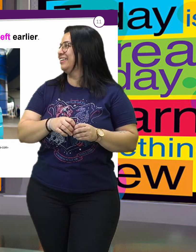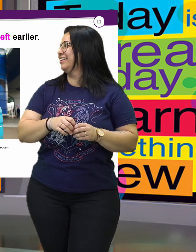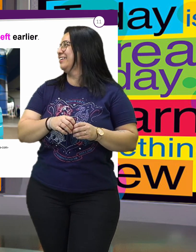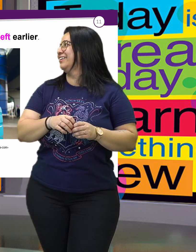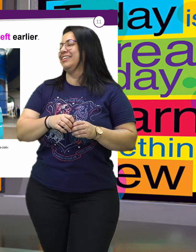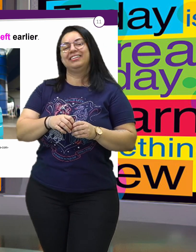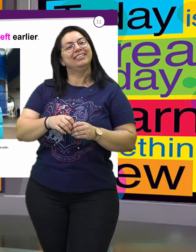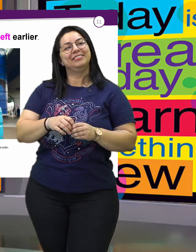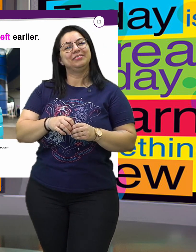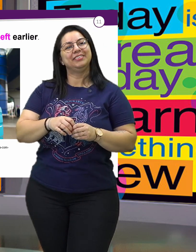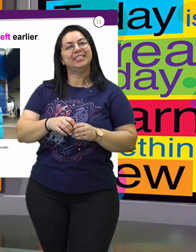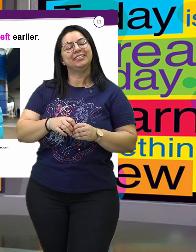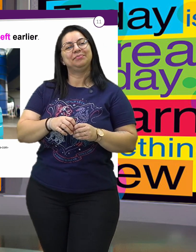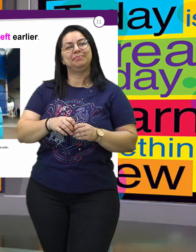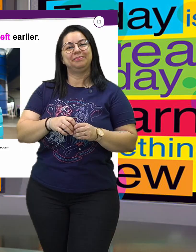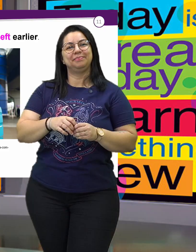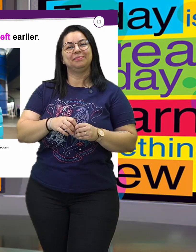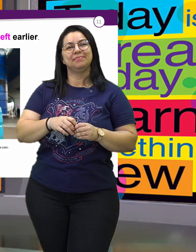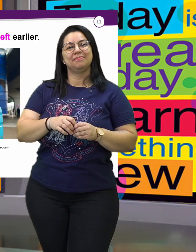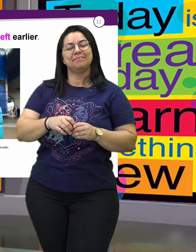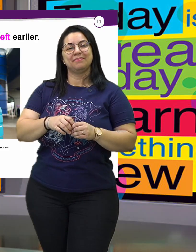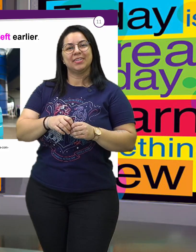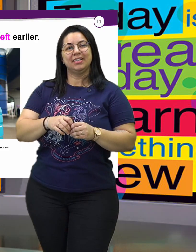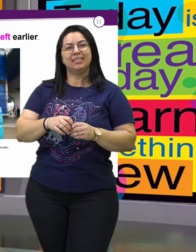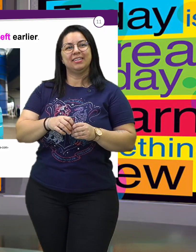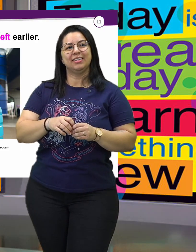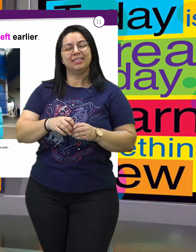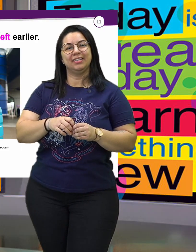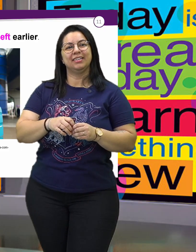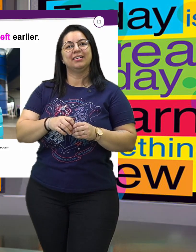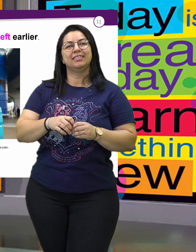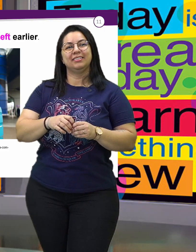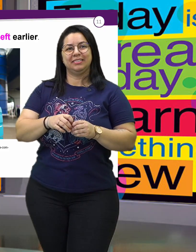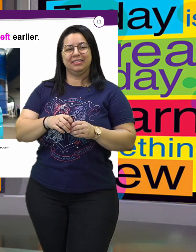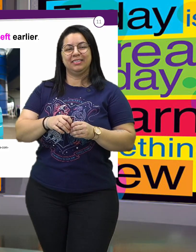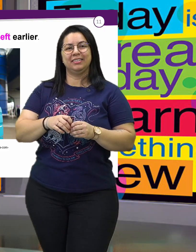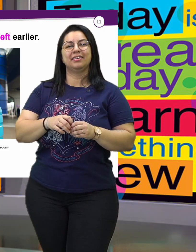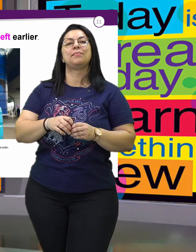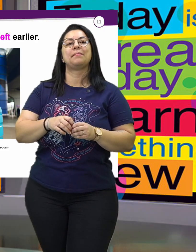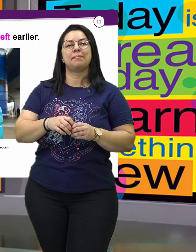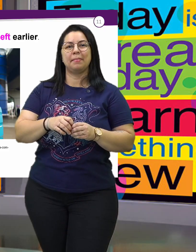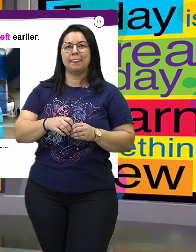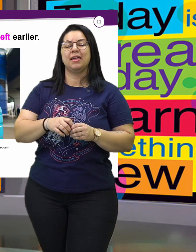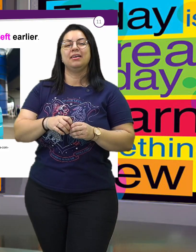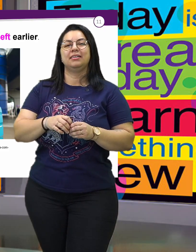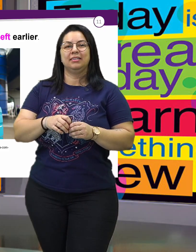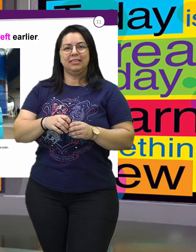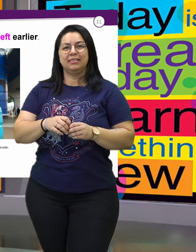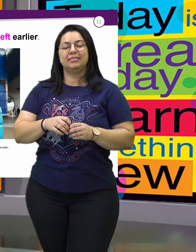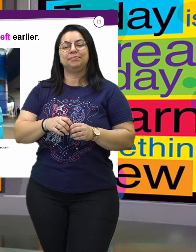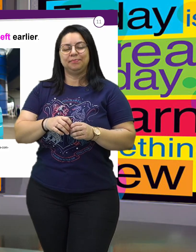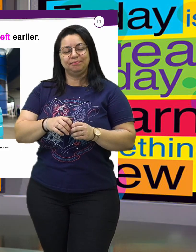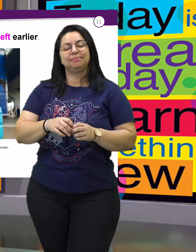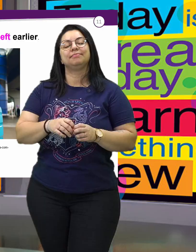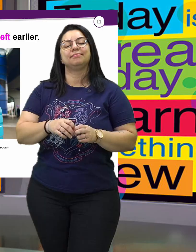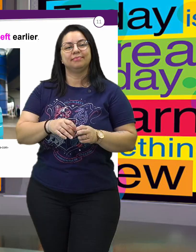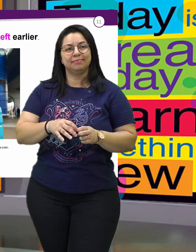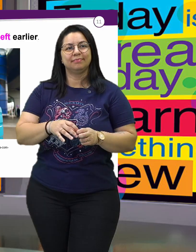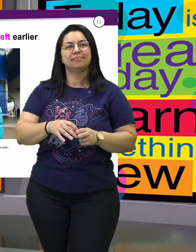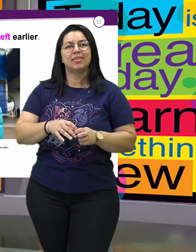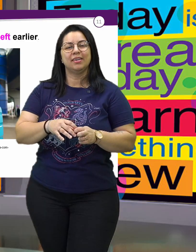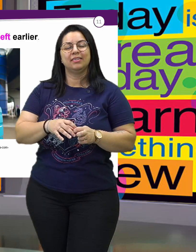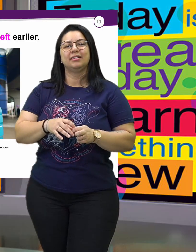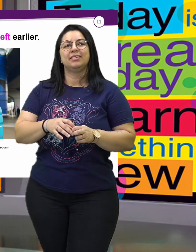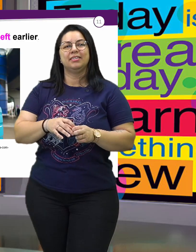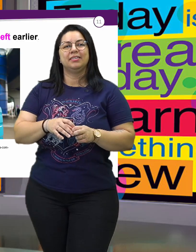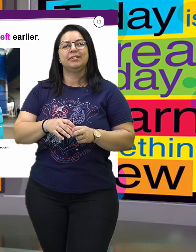tá trabalhando com would e o verbo to be. Existe mudança do verbo to be? Não, ele vem na sua forma base sem o to. Não tem was e were aqui